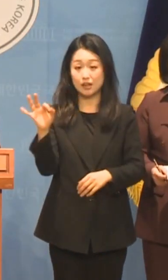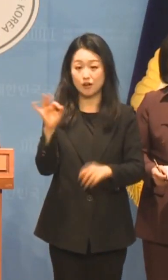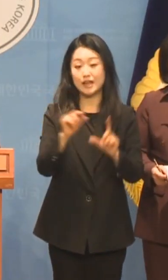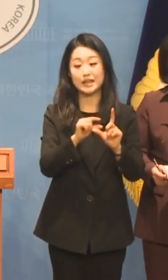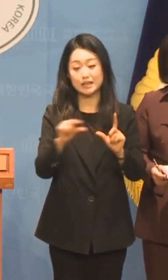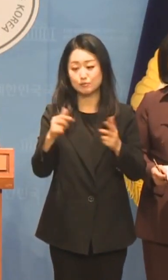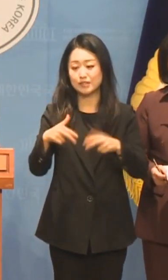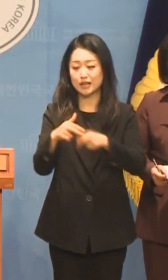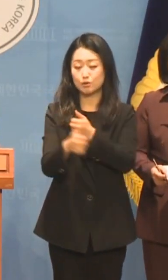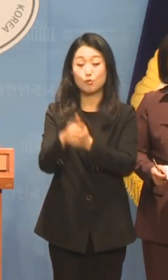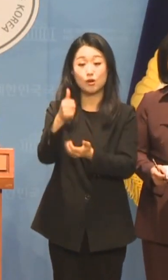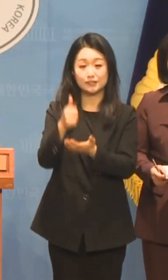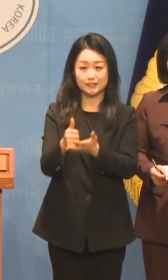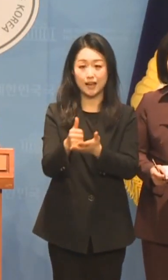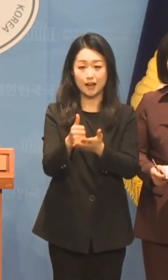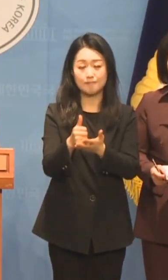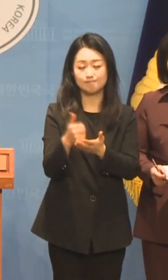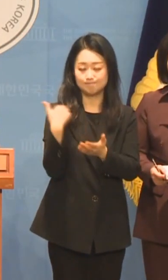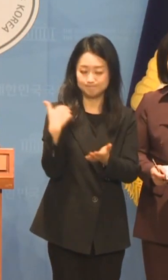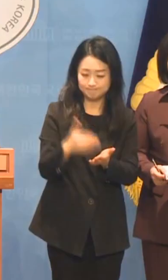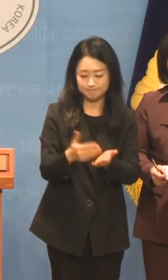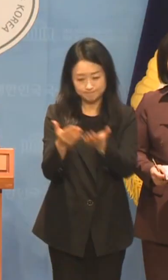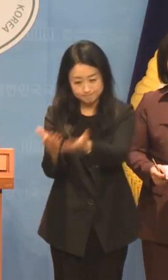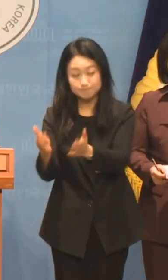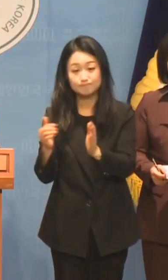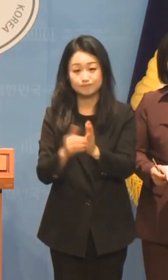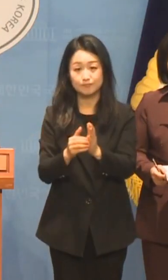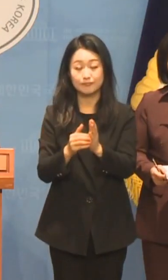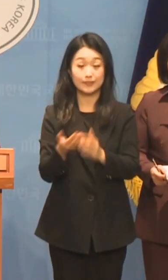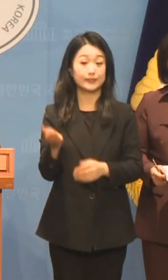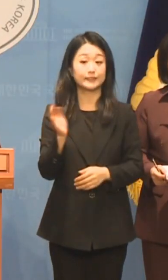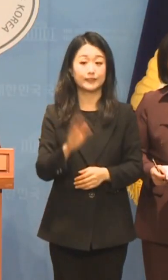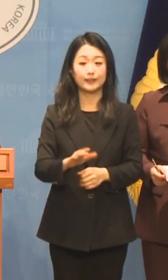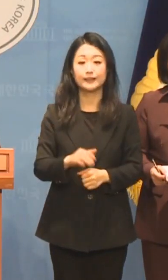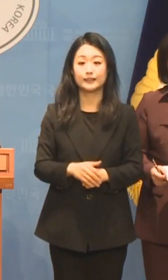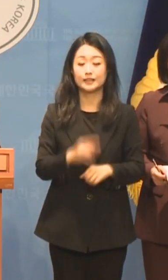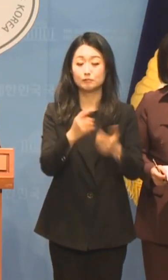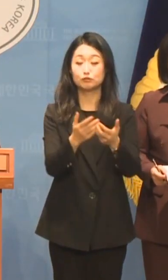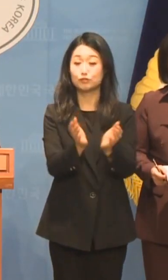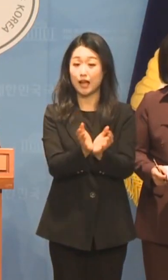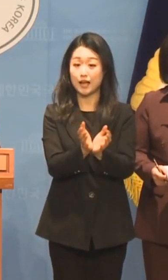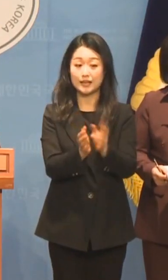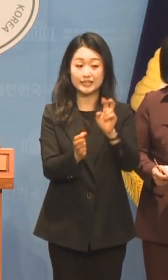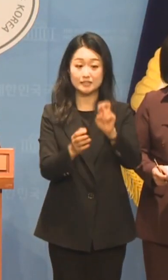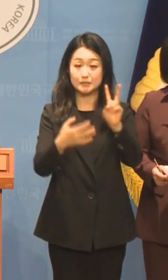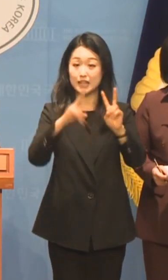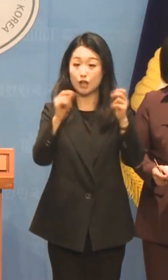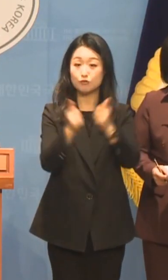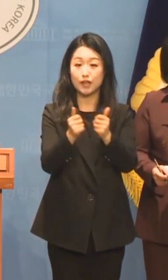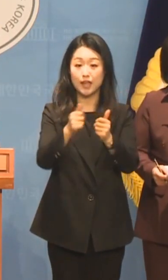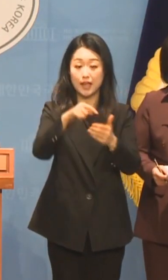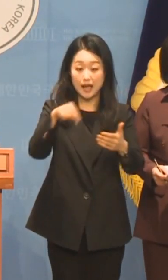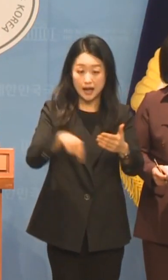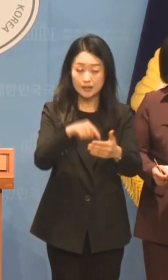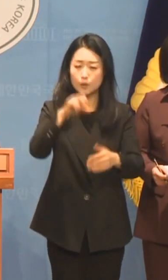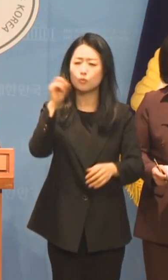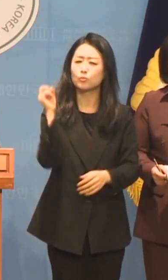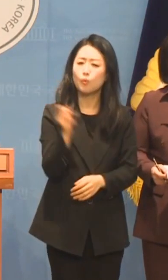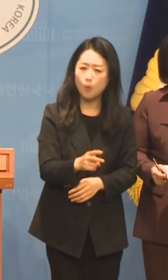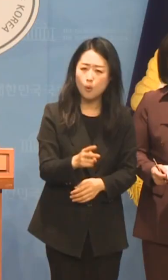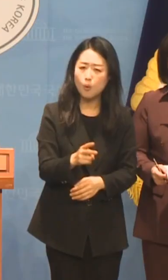일부 상임위원장 자리를 반납했습니다. 그러나 민주당은 22대 국회에서